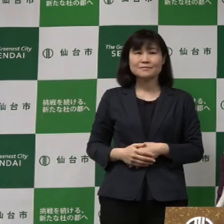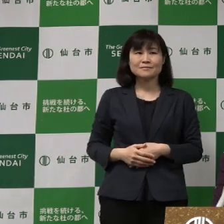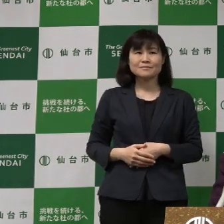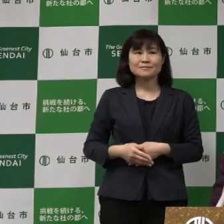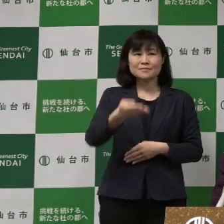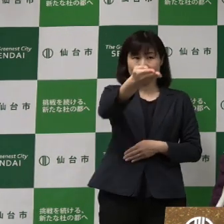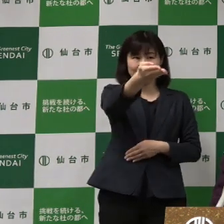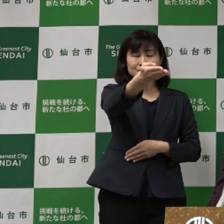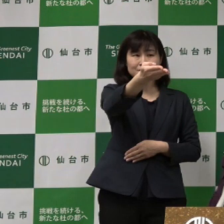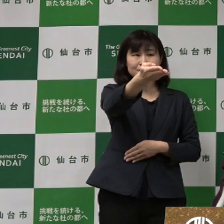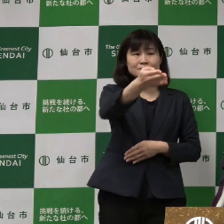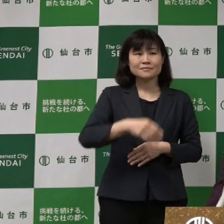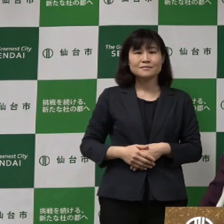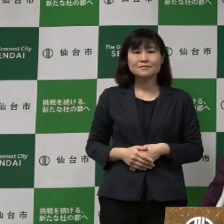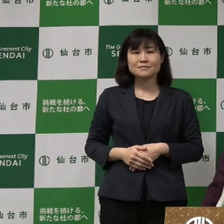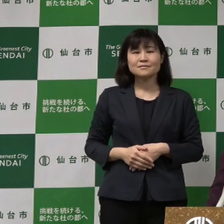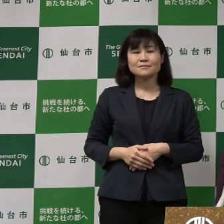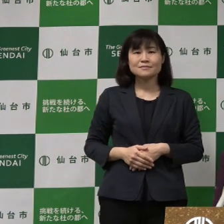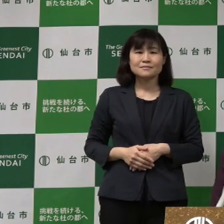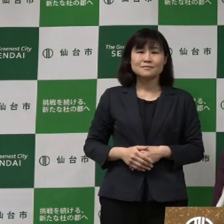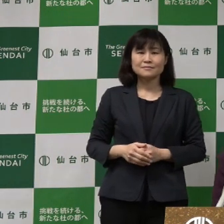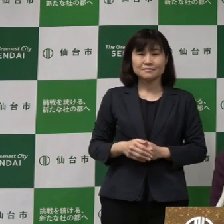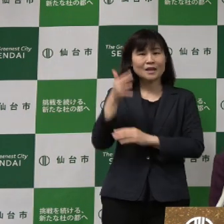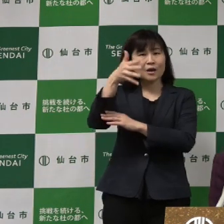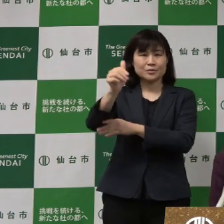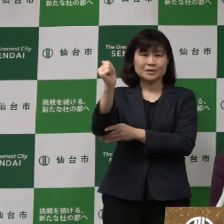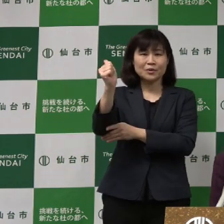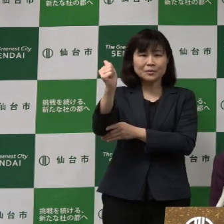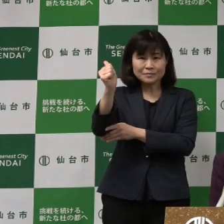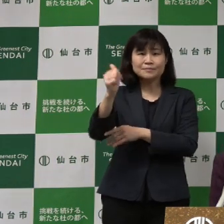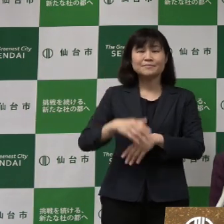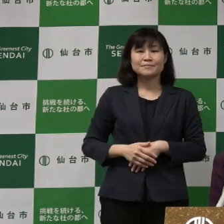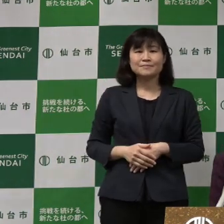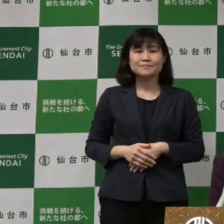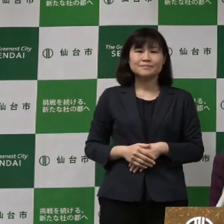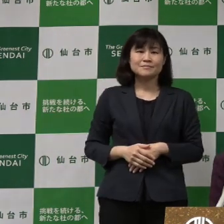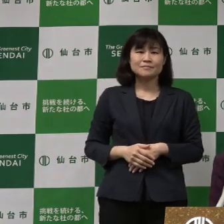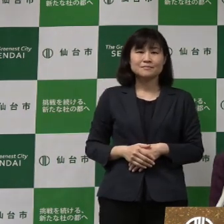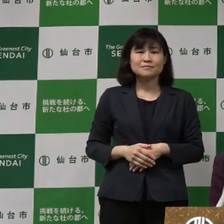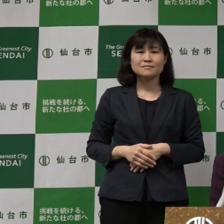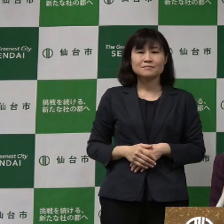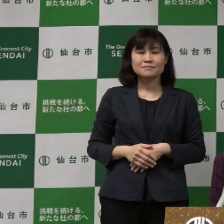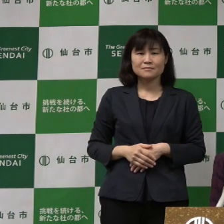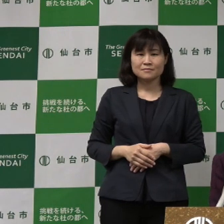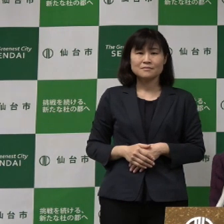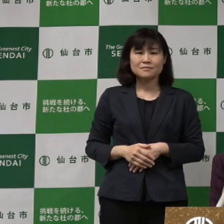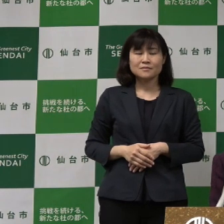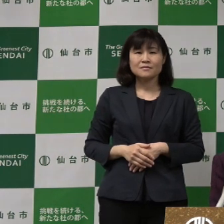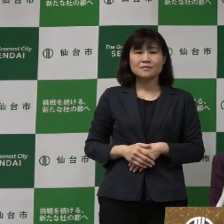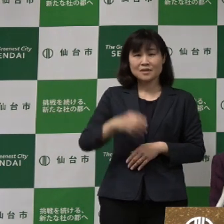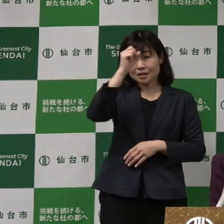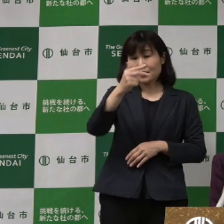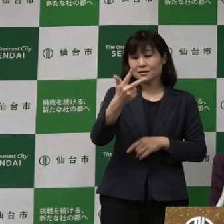よろしい、どうぞ。 すみません、顔振りっぽい感じです。 この給付金は、は